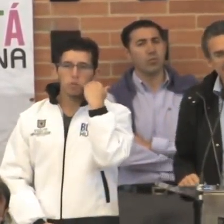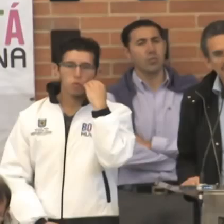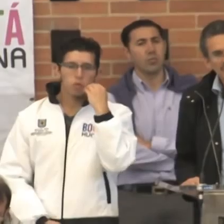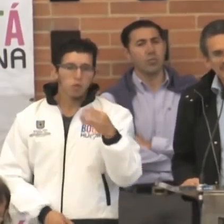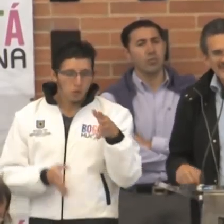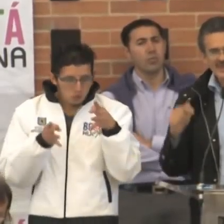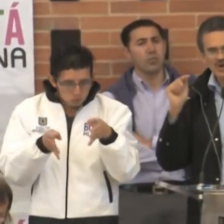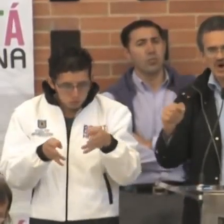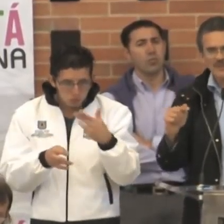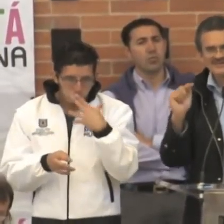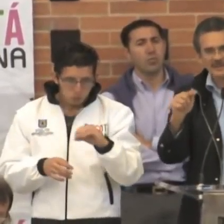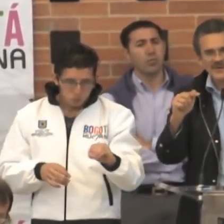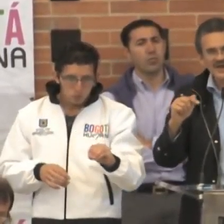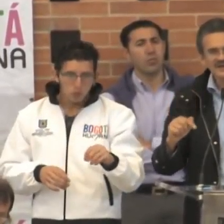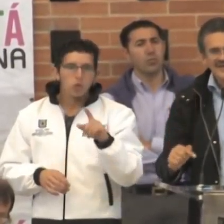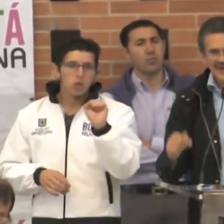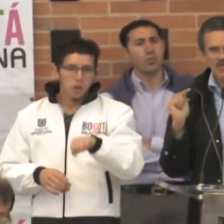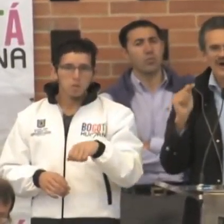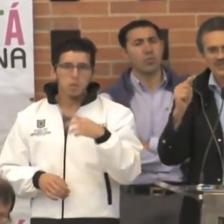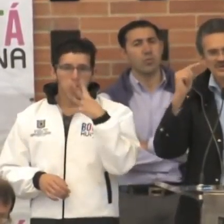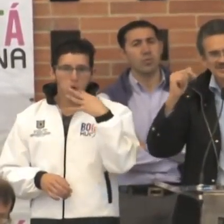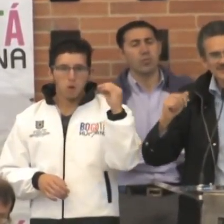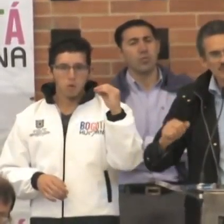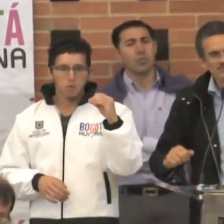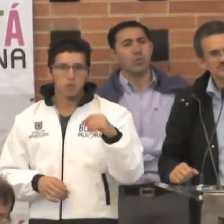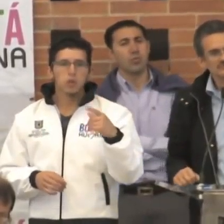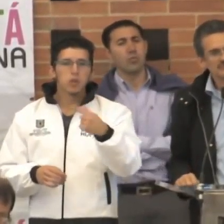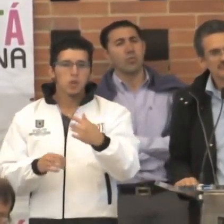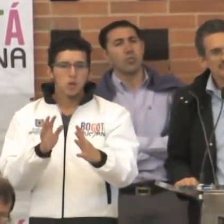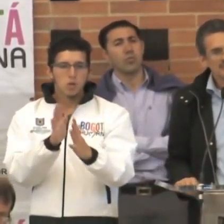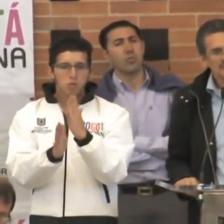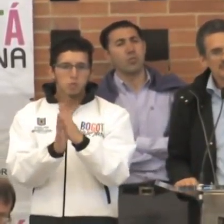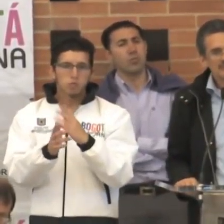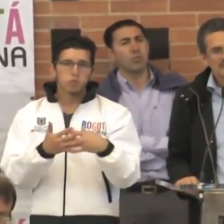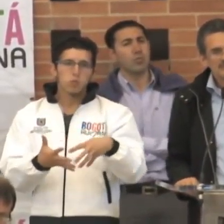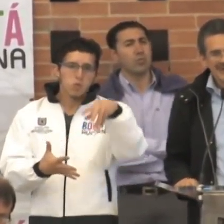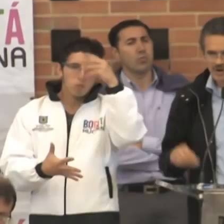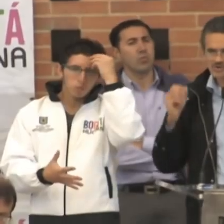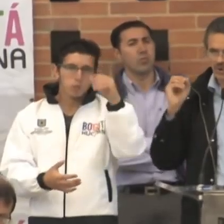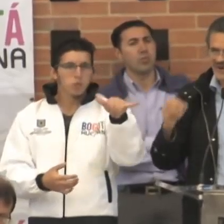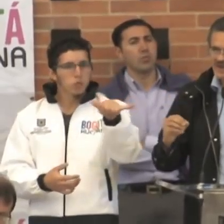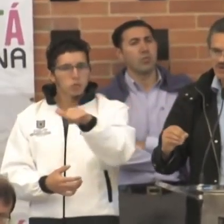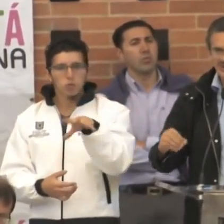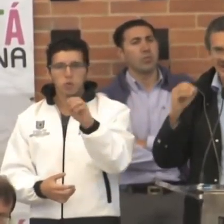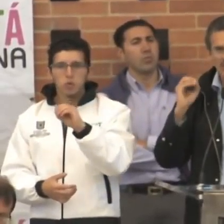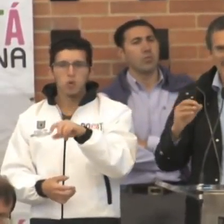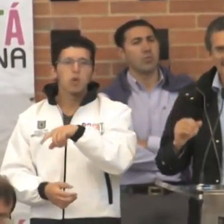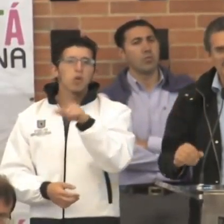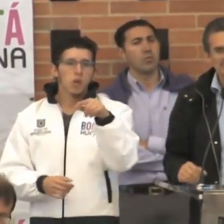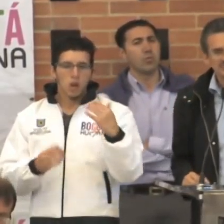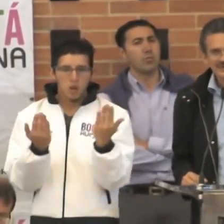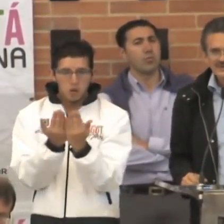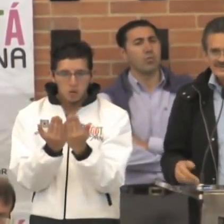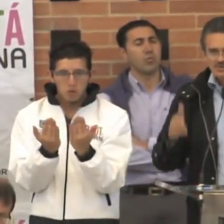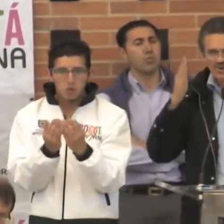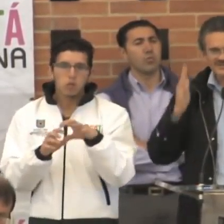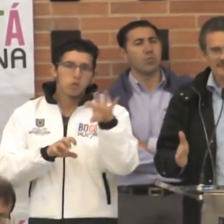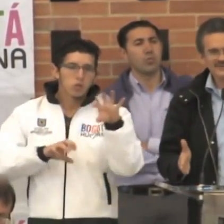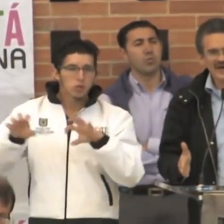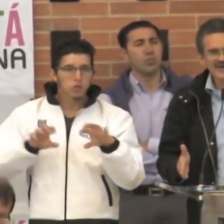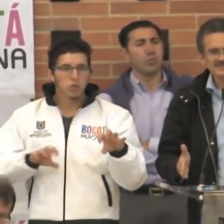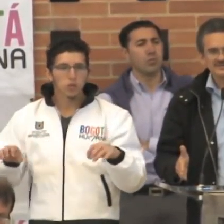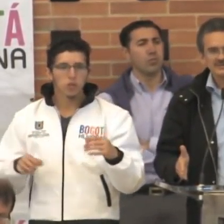hijos y los hombres también educándose a sí mismos en los colegios, en los barrios.